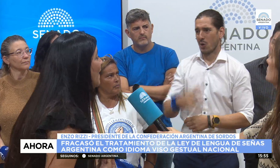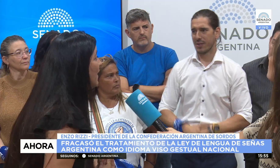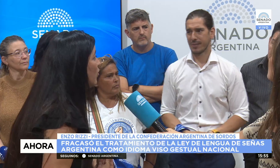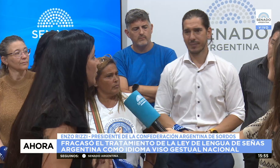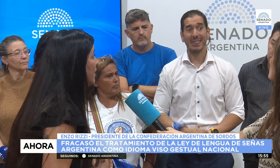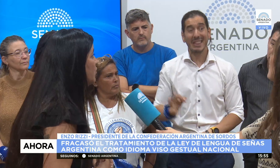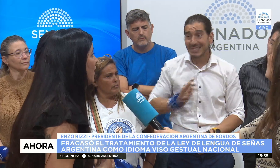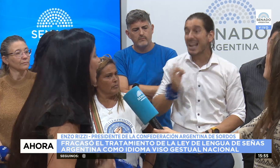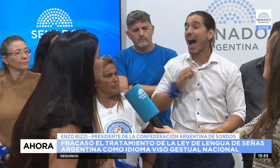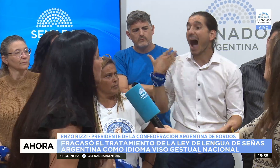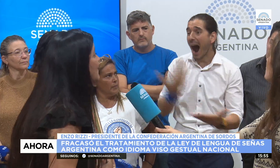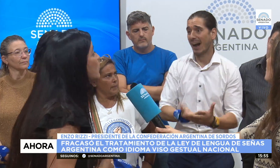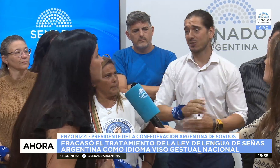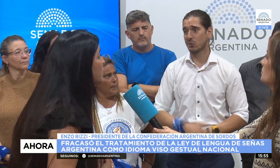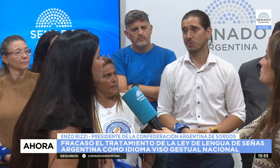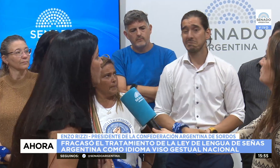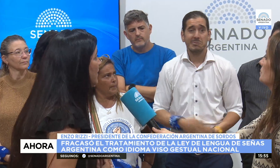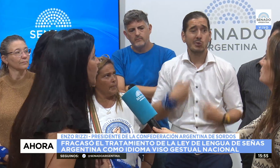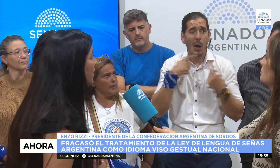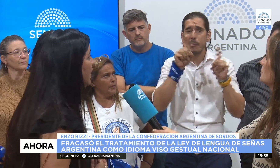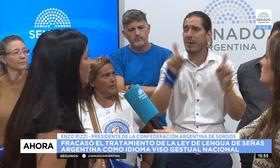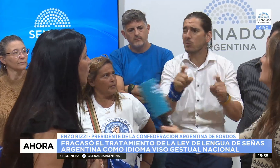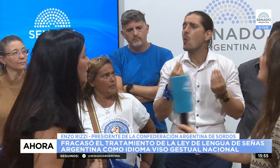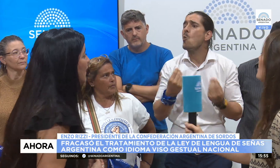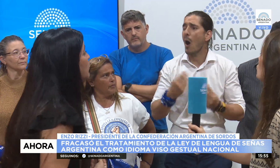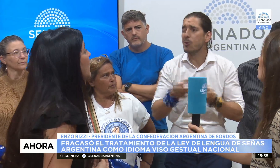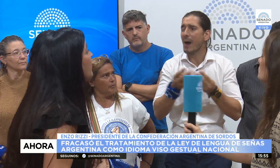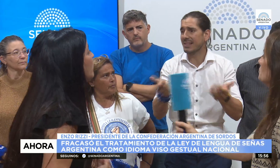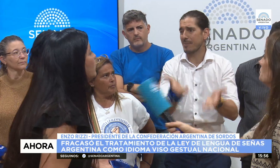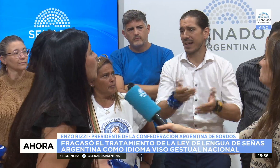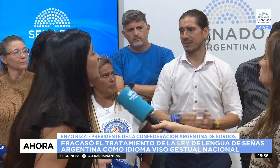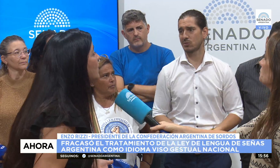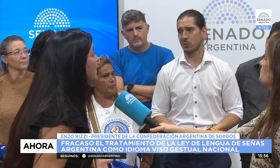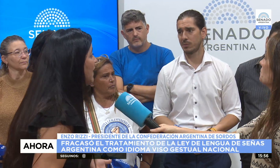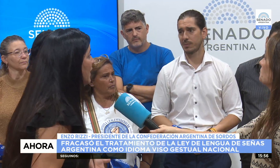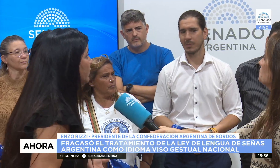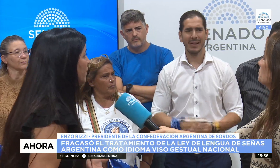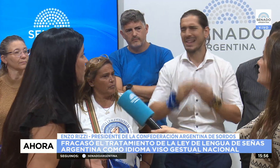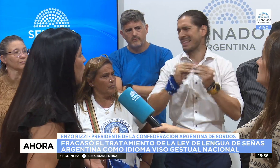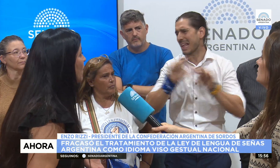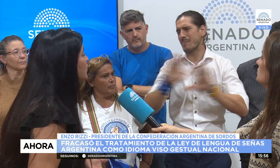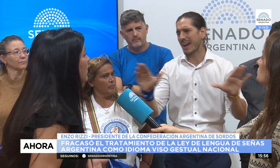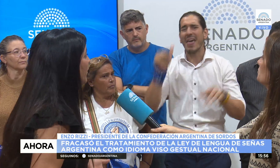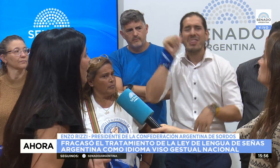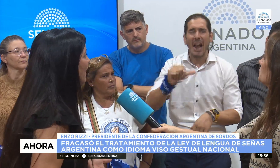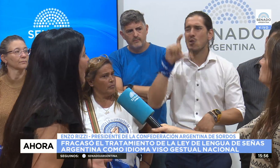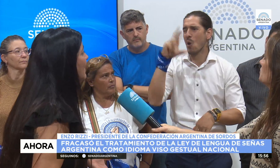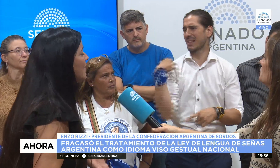de la comunidad sorda, eso es que hace muchísimos años que estamos pidiendo. Entonces la pregunta es, ¿cuándo va a terminar esto? ¿Cuándo se va a aprobar? Hay que